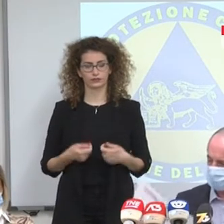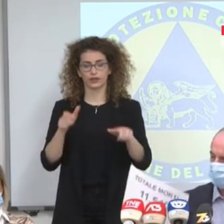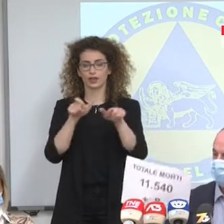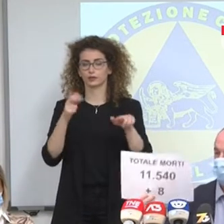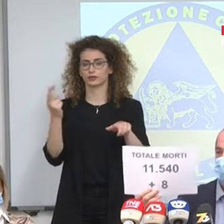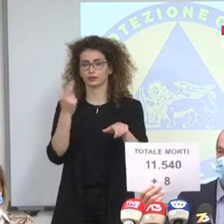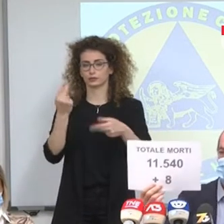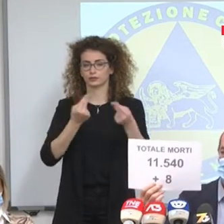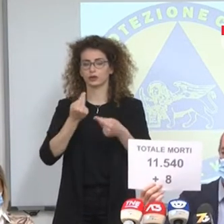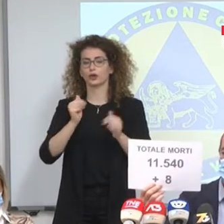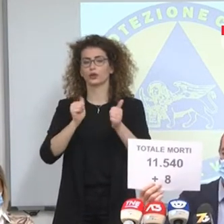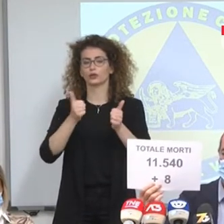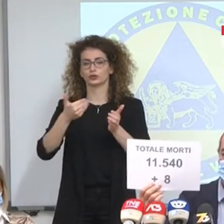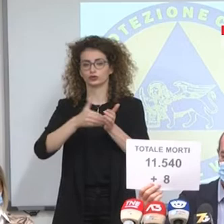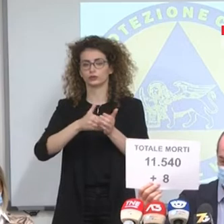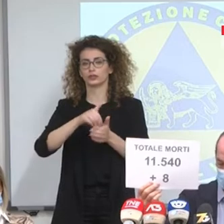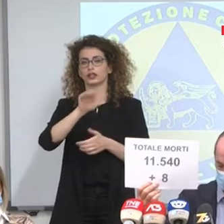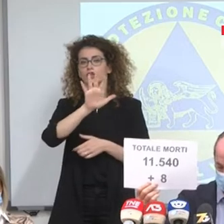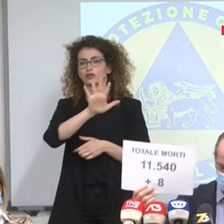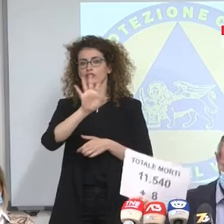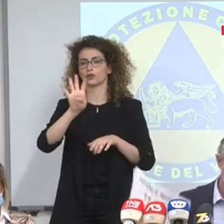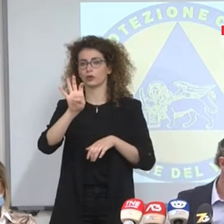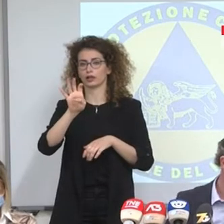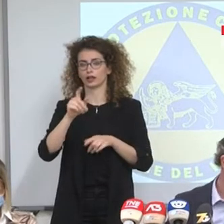Totale di decessi 11.540 più